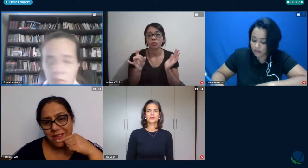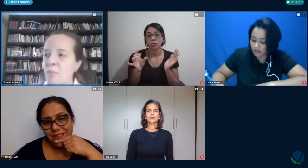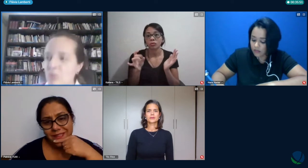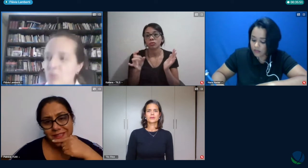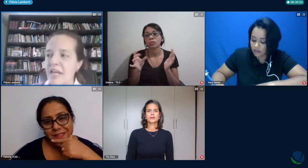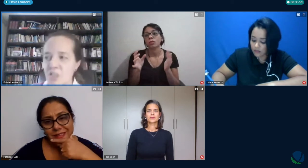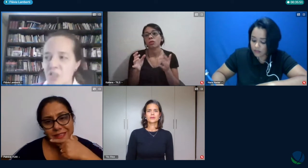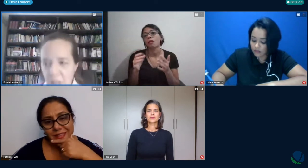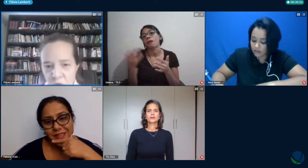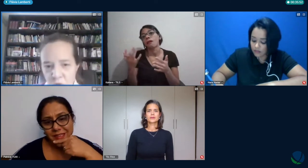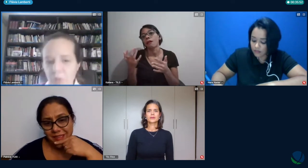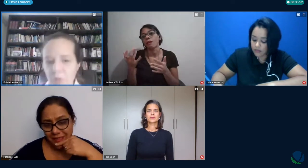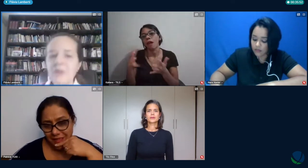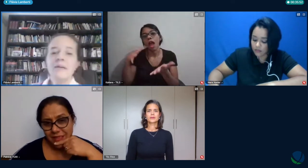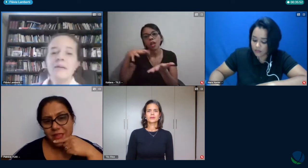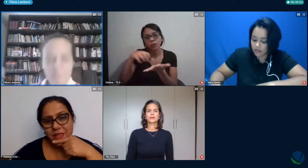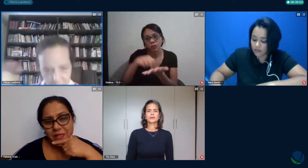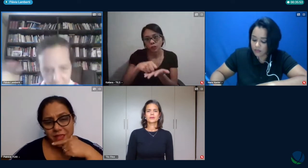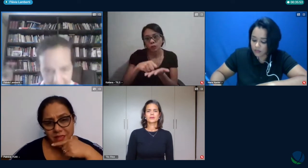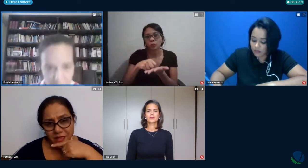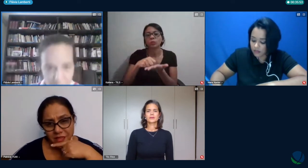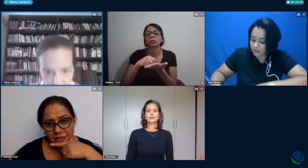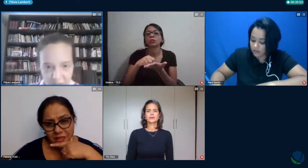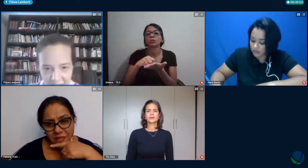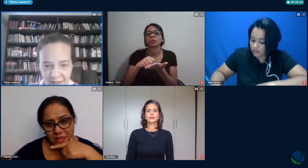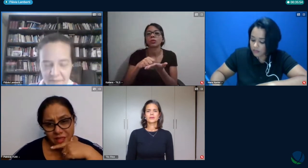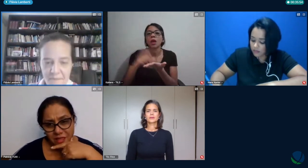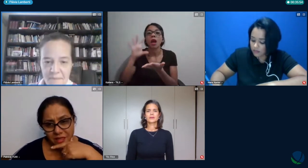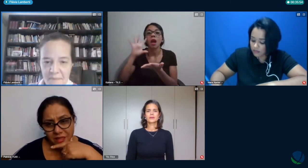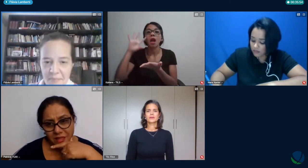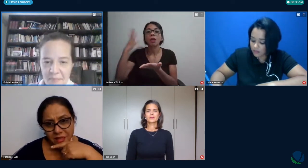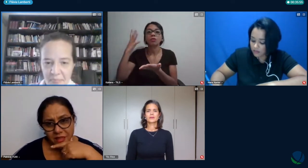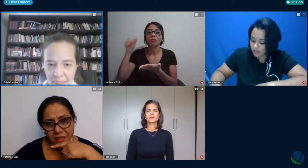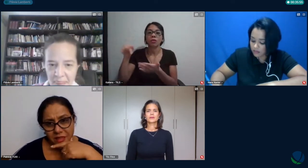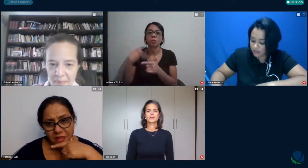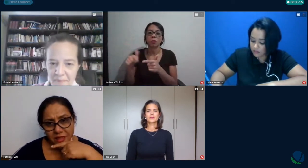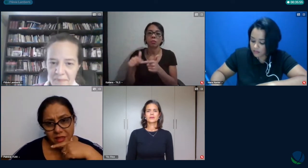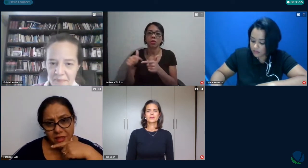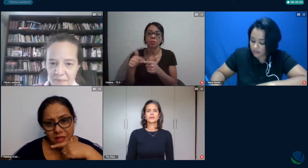Depois trace um plano de registro para resolver.